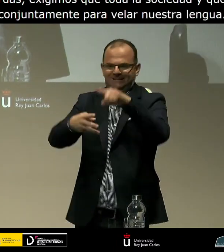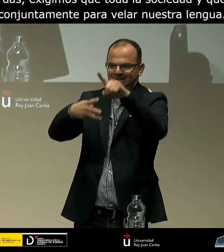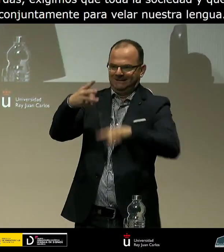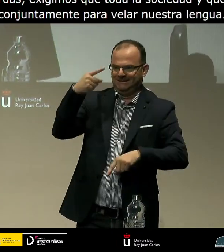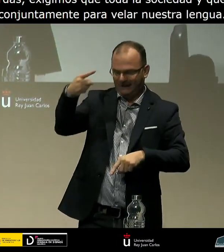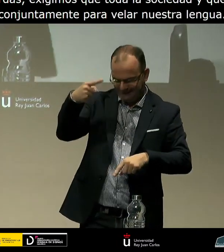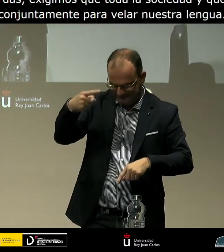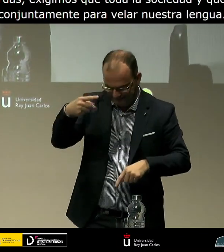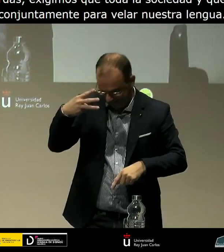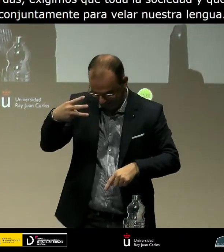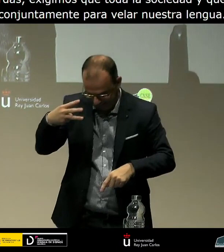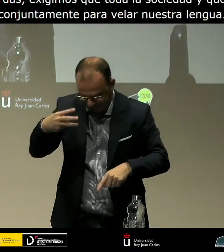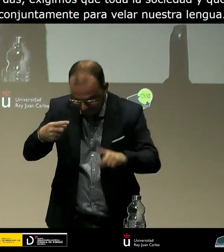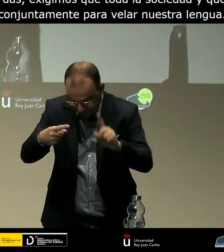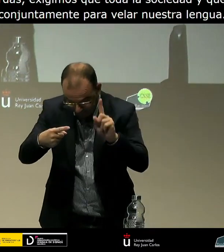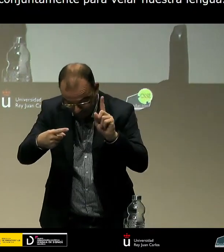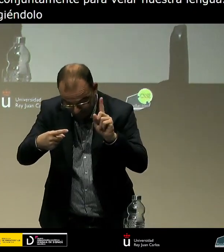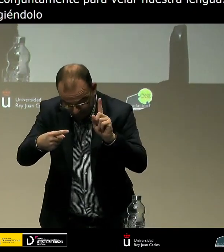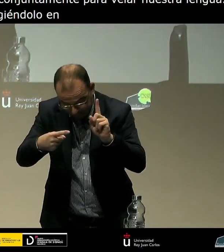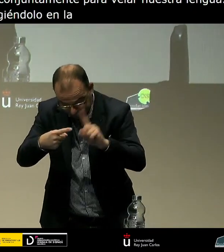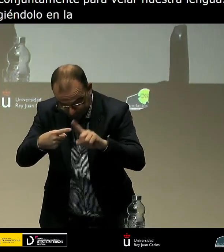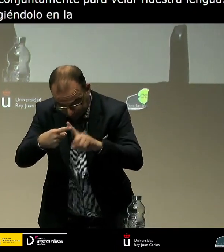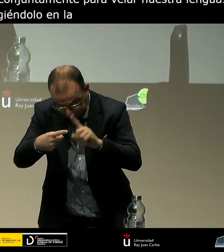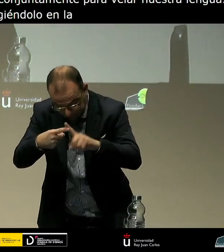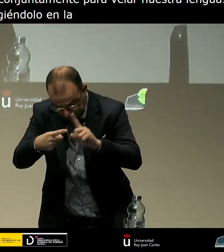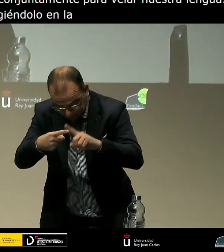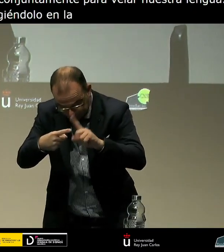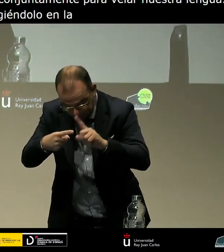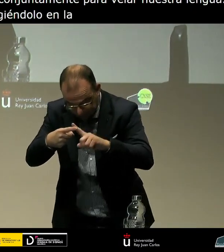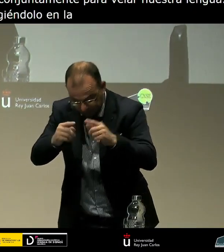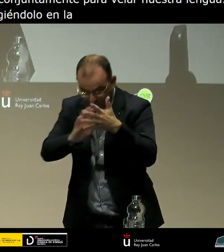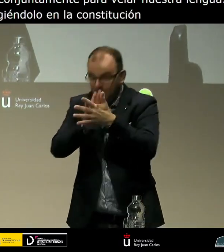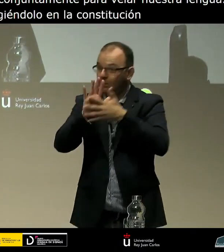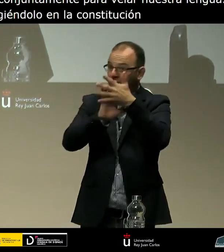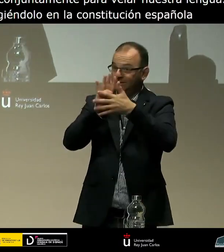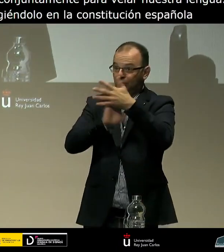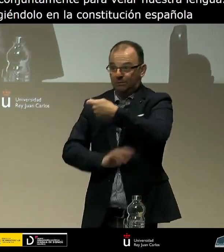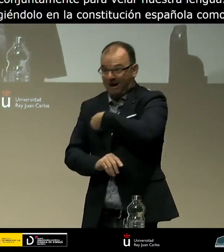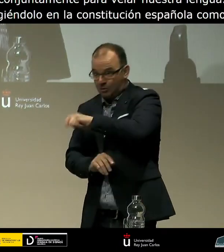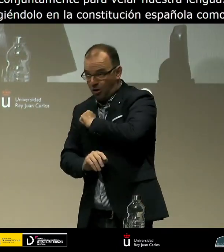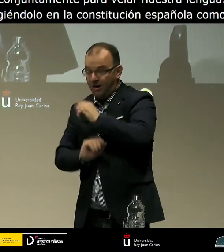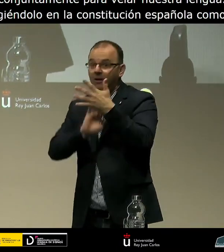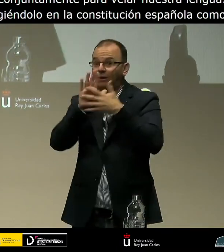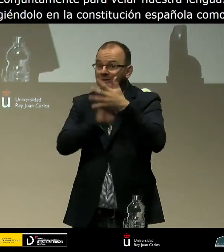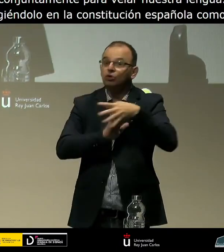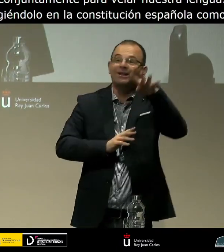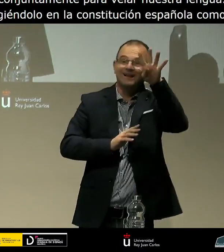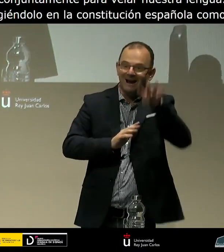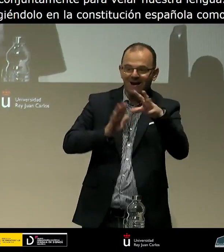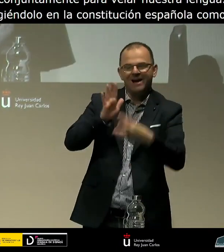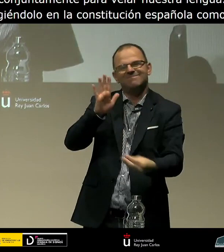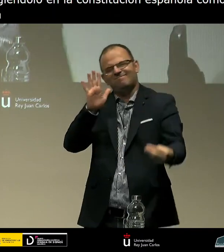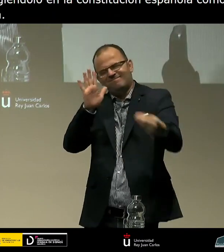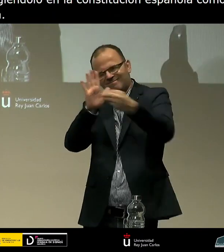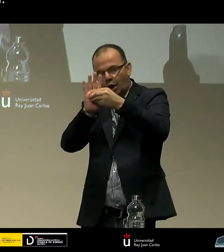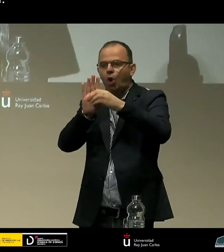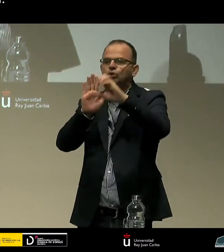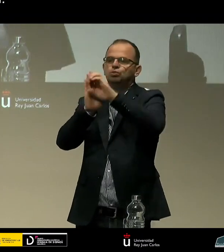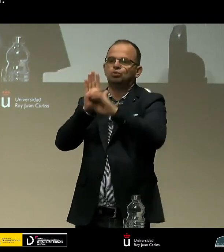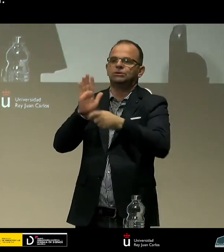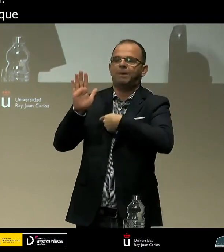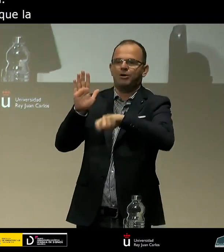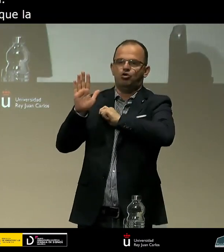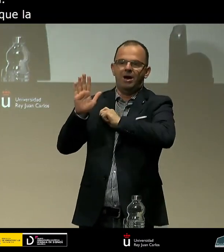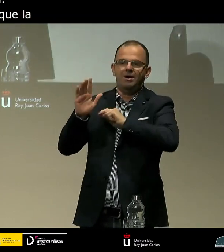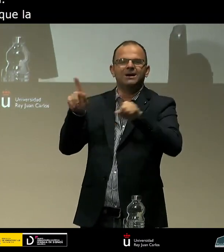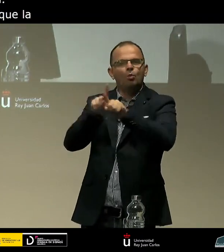Velarla recogiéndolo en la Constitución española, como explicaré a continuación. Por un lado, que la lengua de signos española